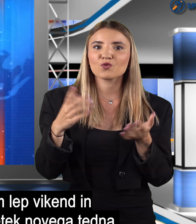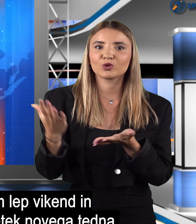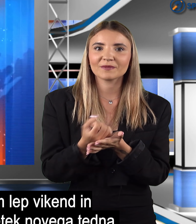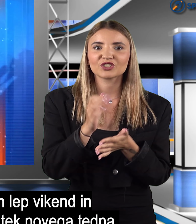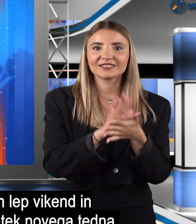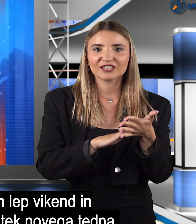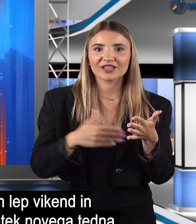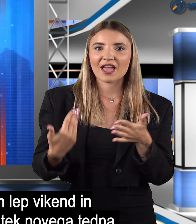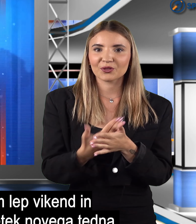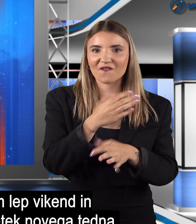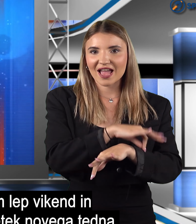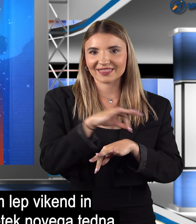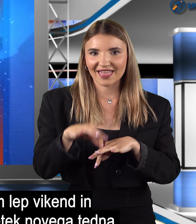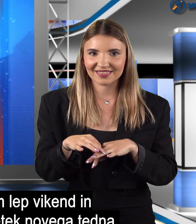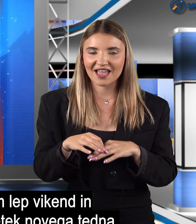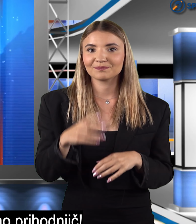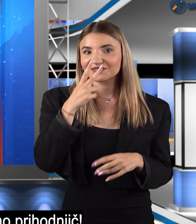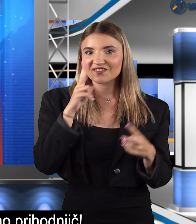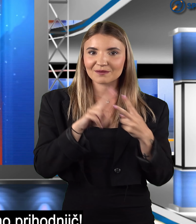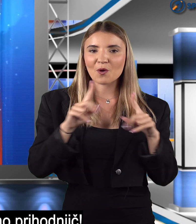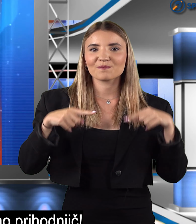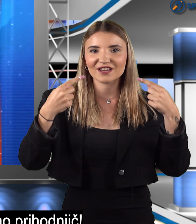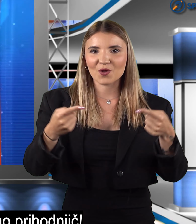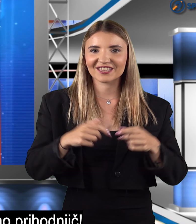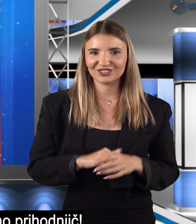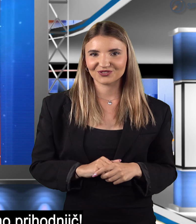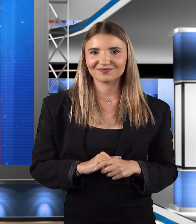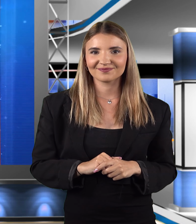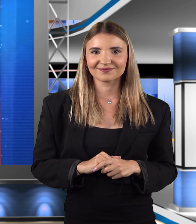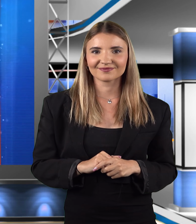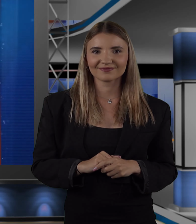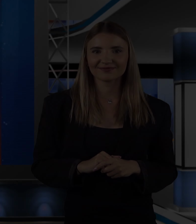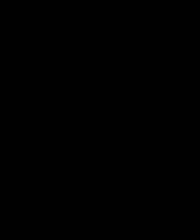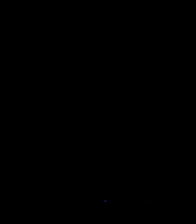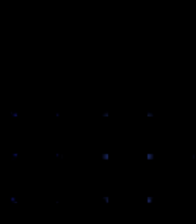uspešen začetek novega tedna. Se vidimo prihodnjič.